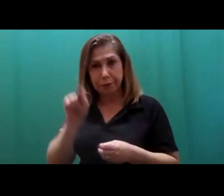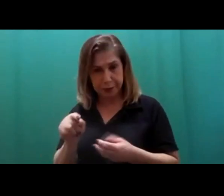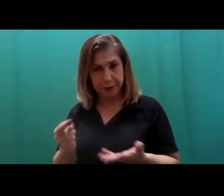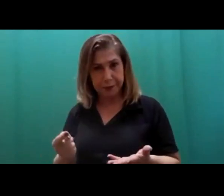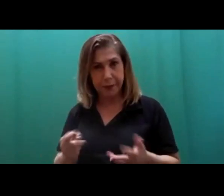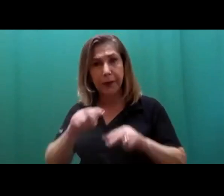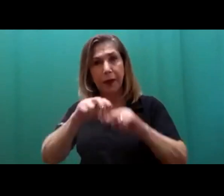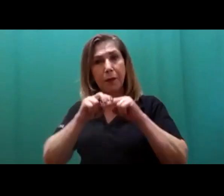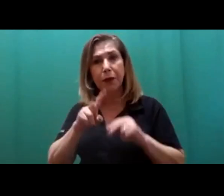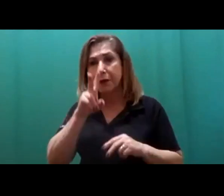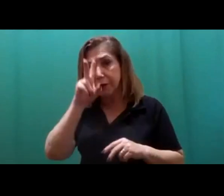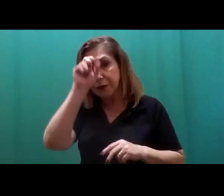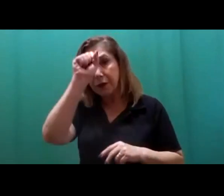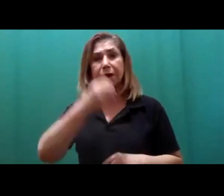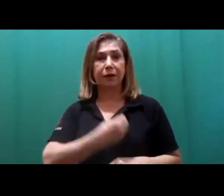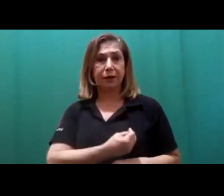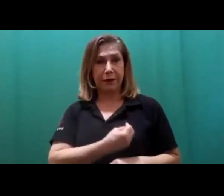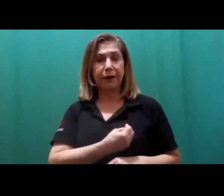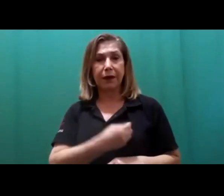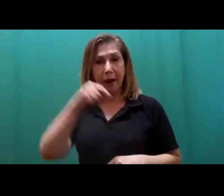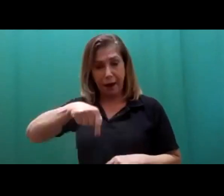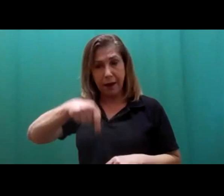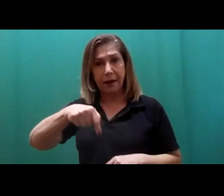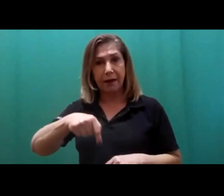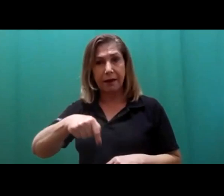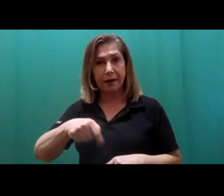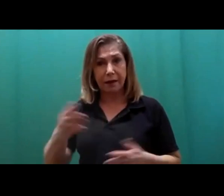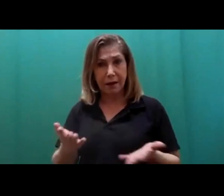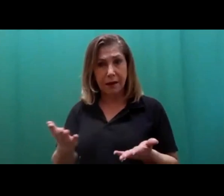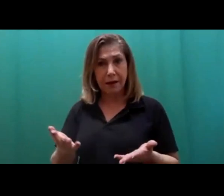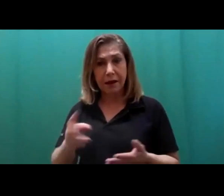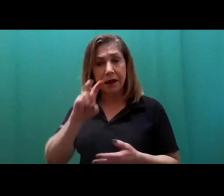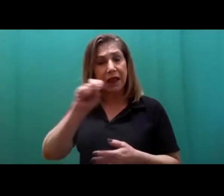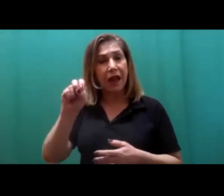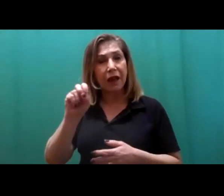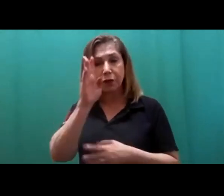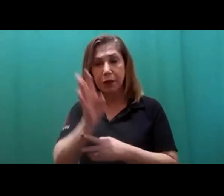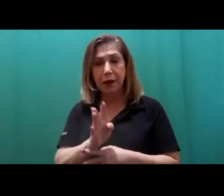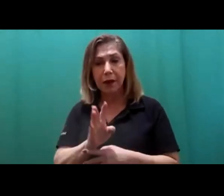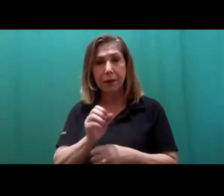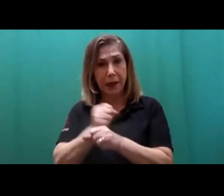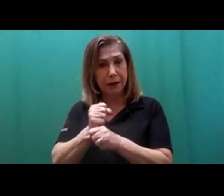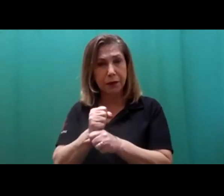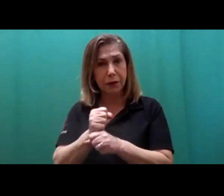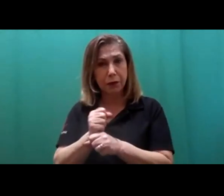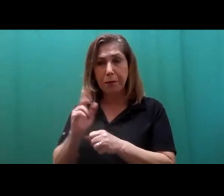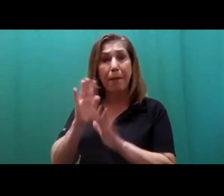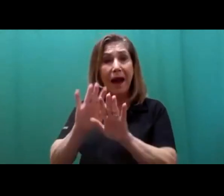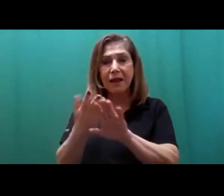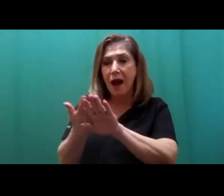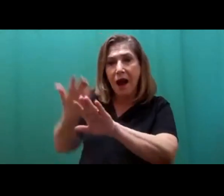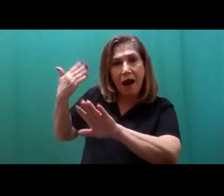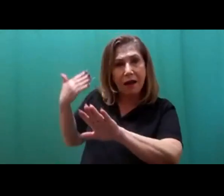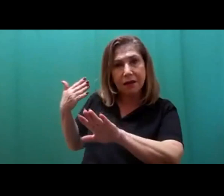de vida, no nosso caso, aqui registrada a partir de 500 anos, mas que tem uma história anterior.